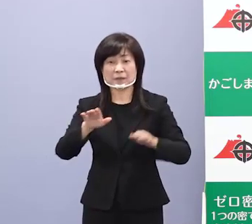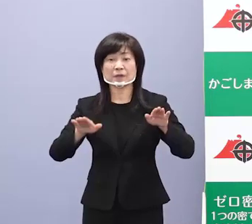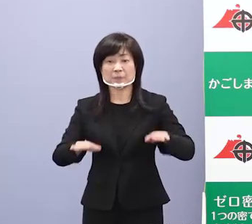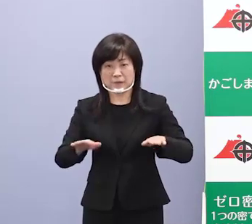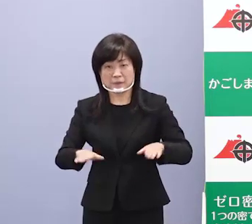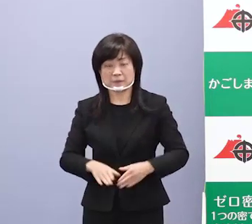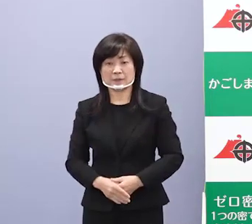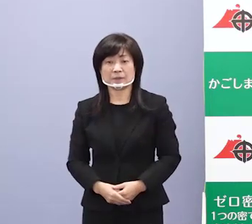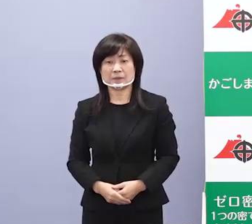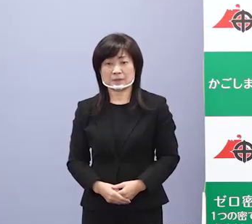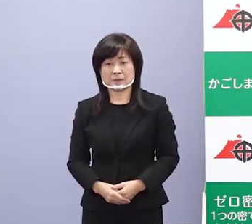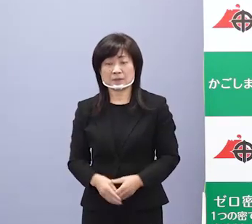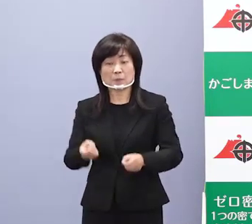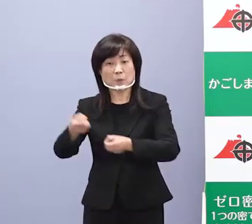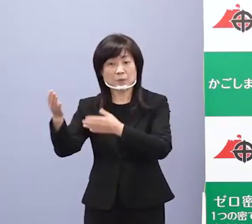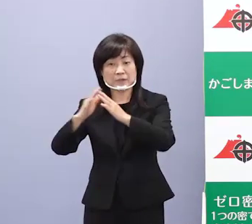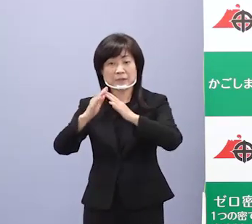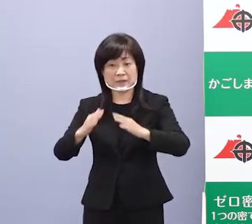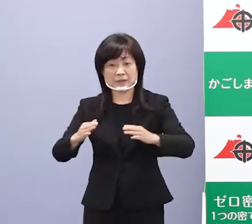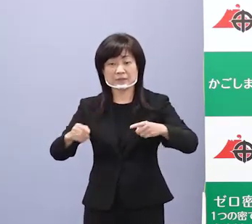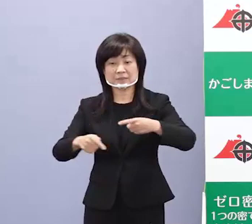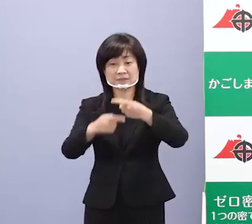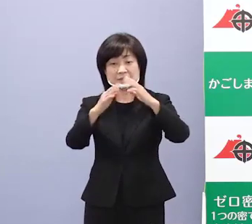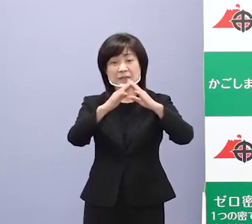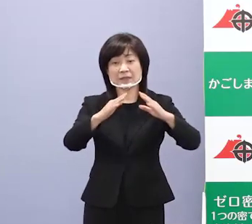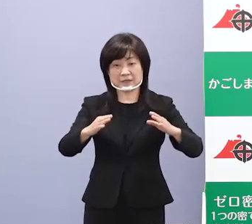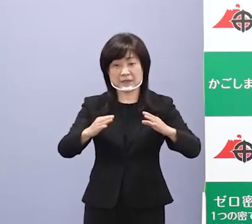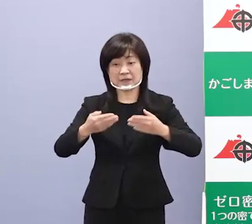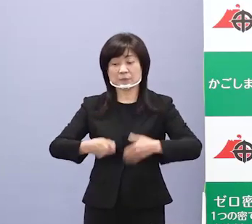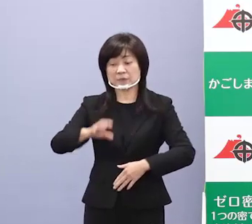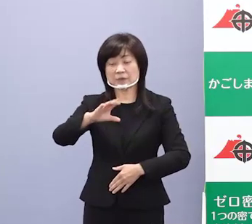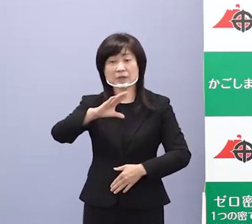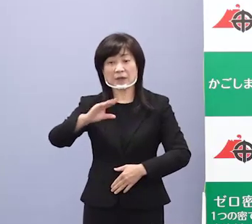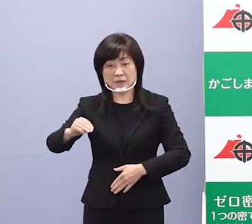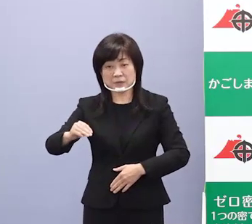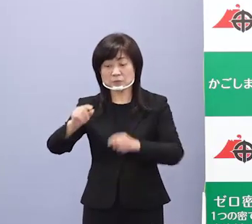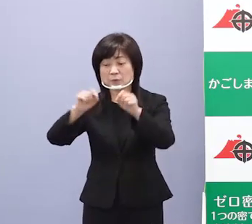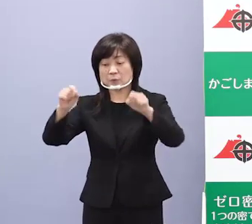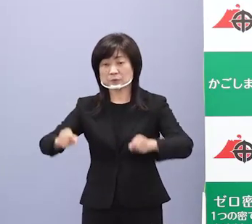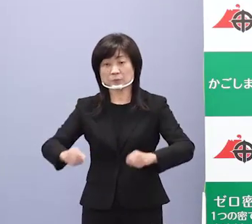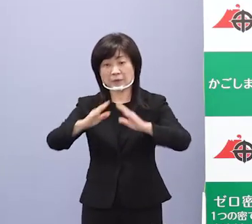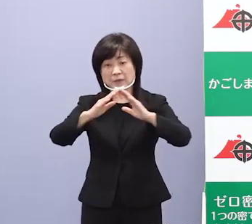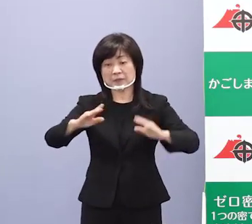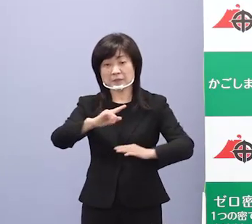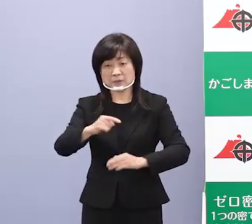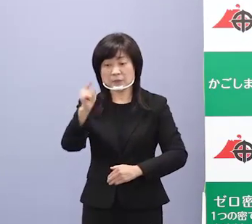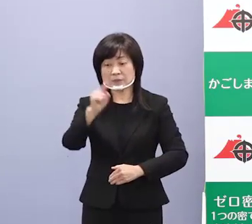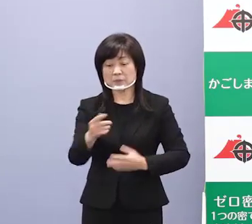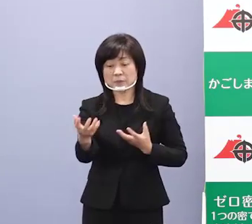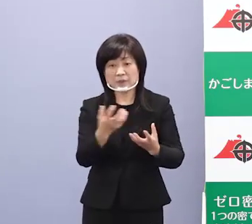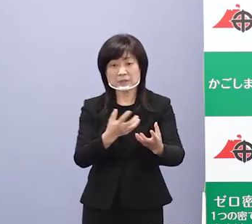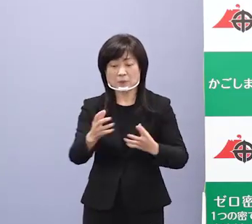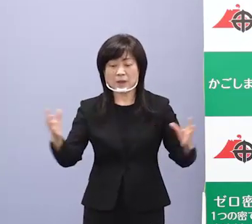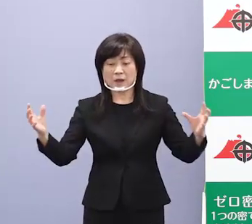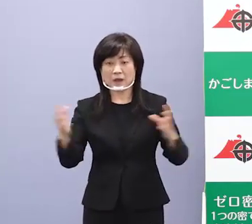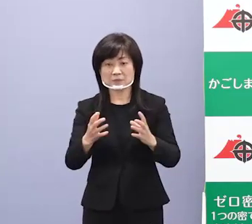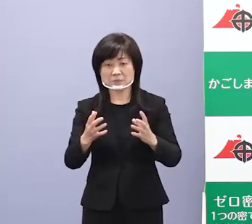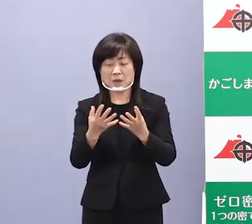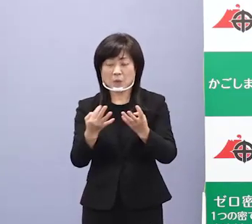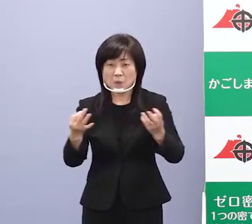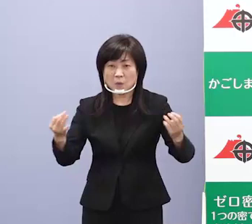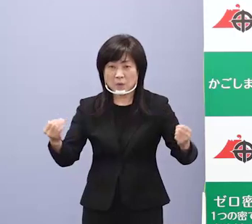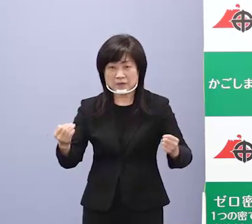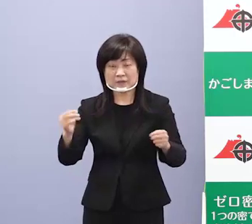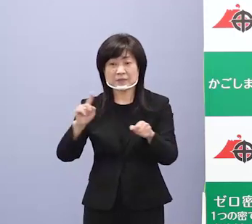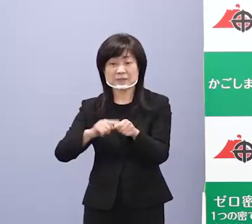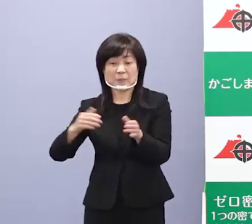中、忘年会、新年会、帰省、同窓会など、人の移動や集まりが増える年末年始を迎え